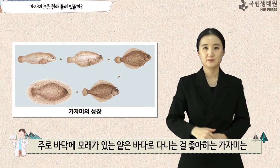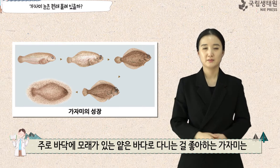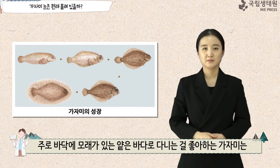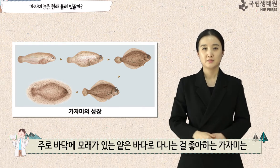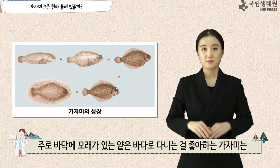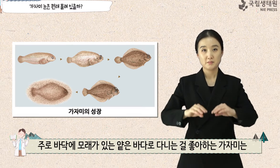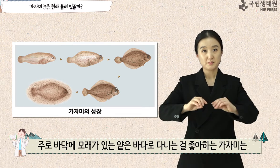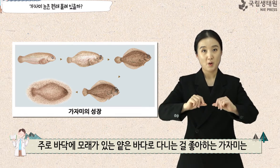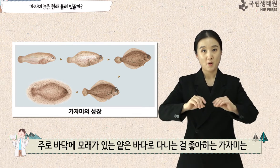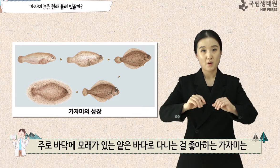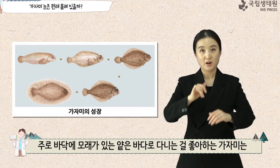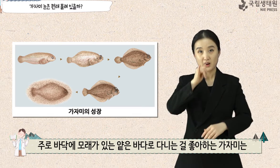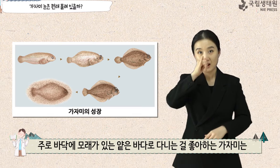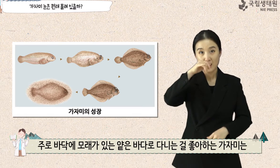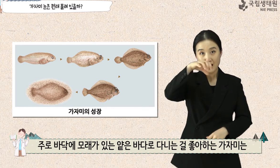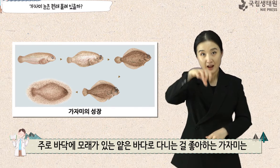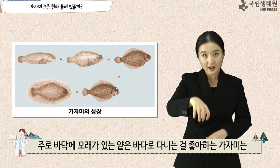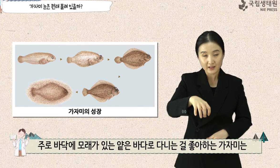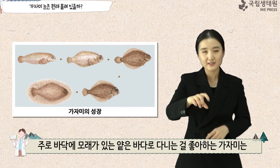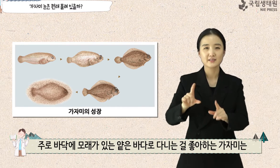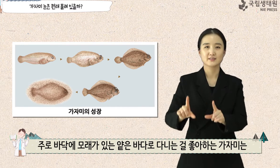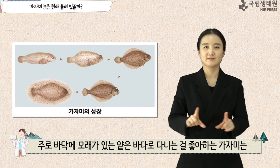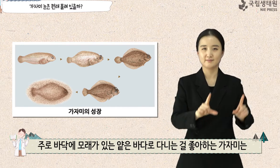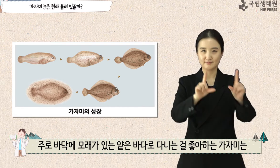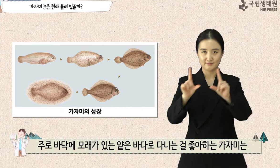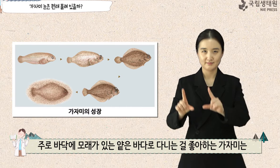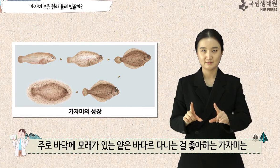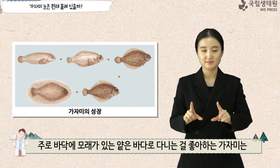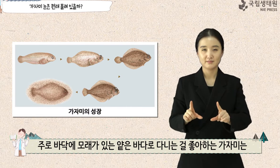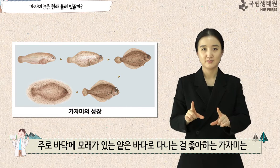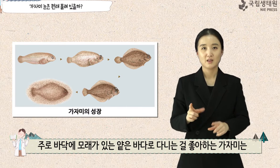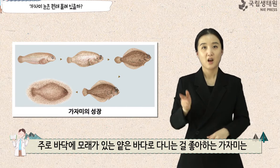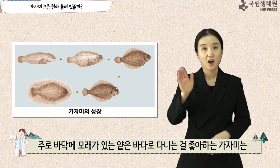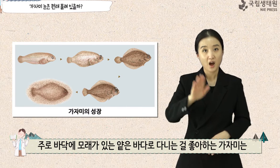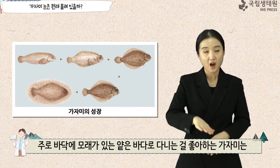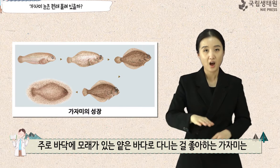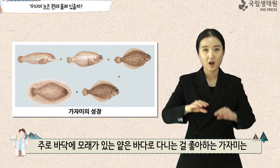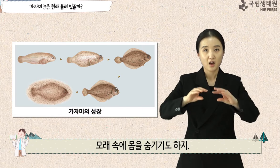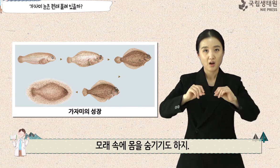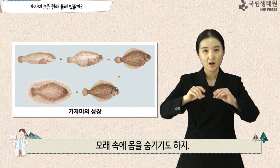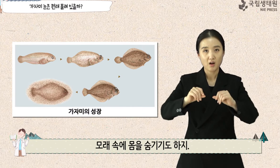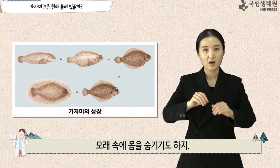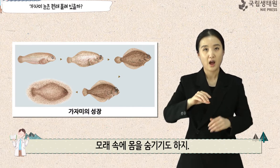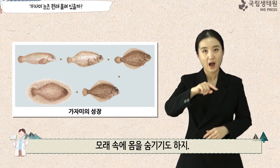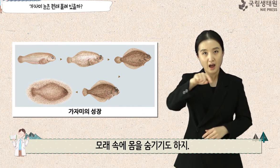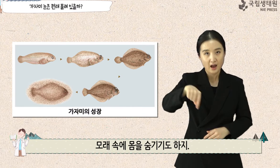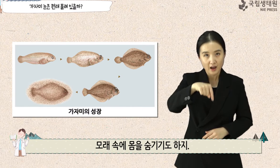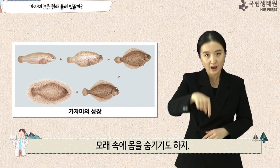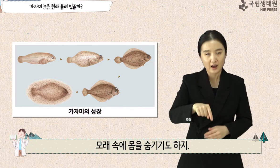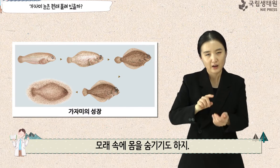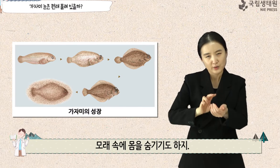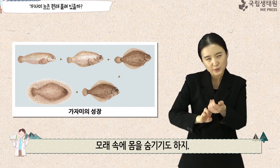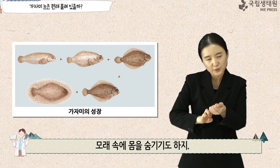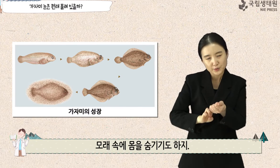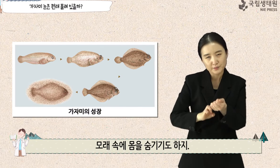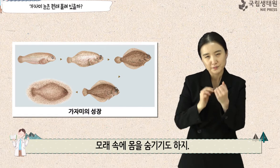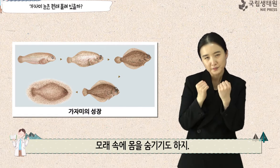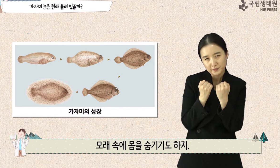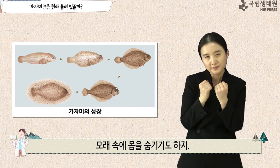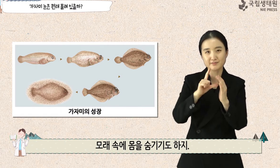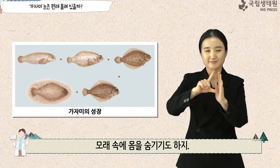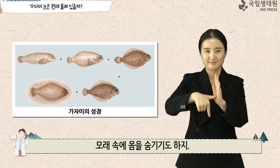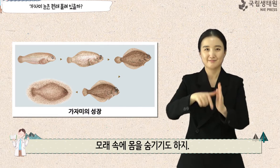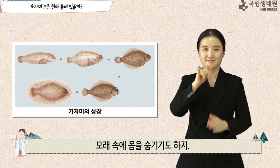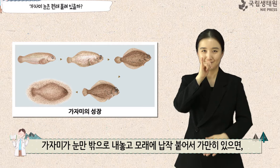주로 바닥에 모래가 있는 얕은 바다로 다니는 걸 좋아하는 가자미는 모래 속에 몸을 숨기기도